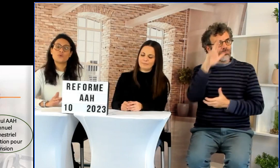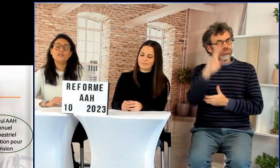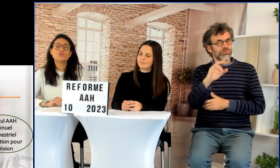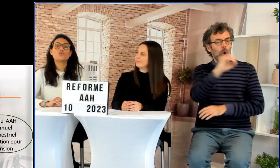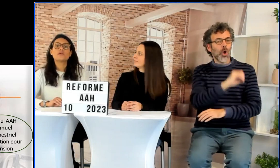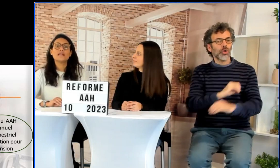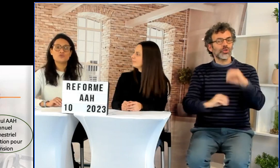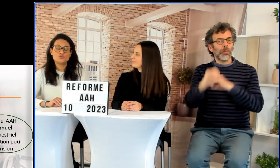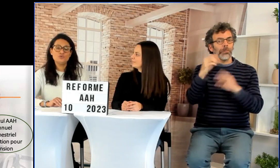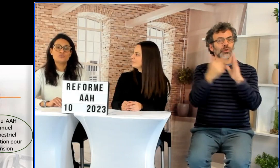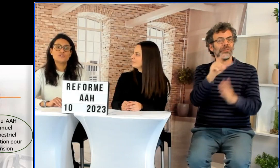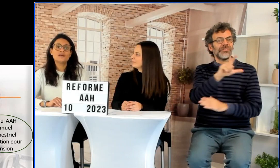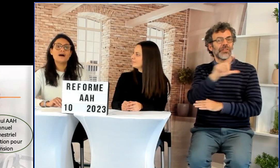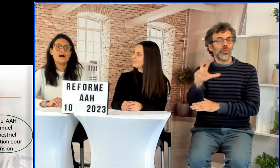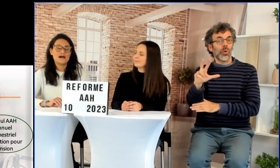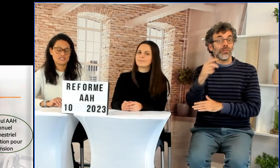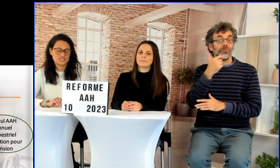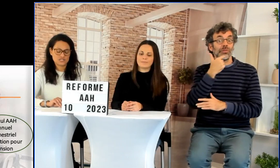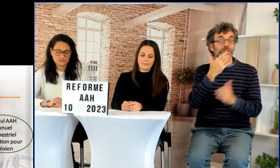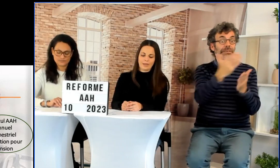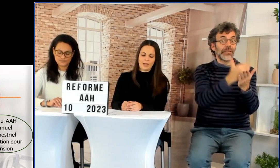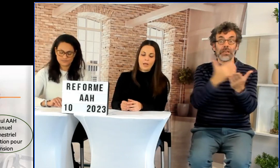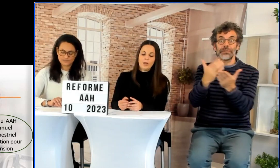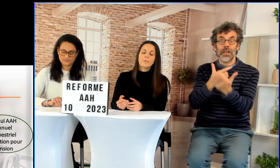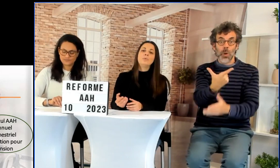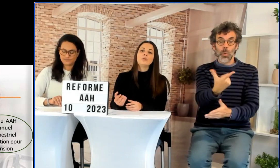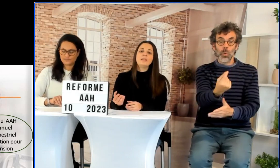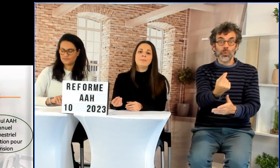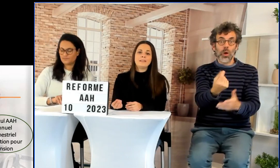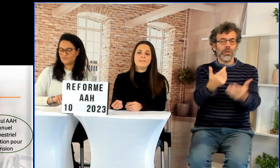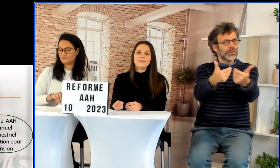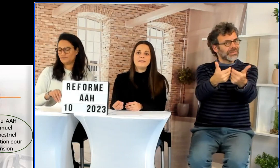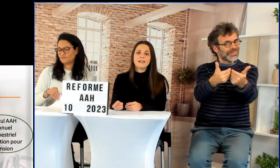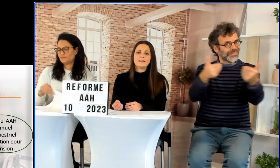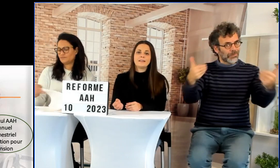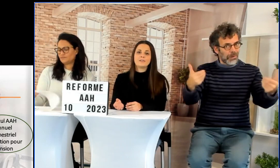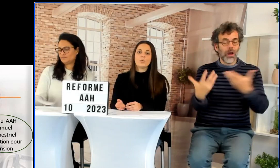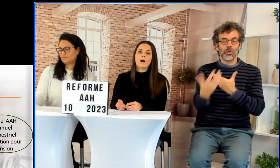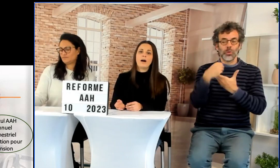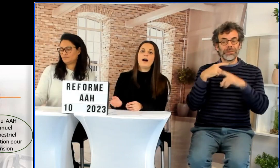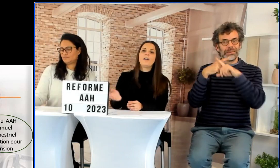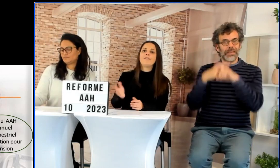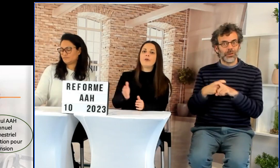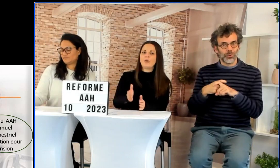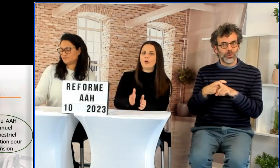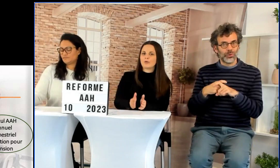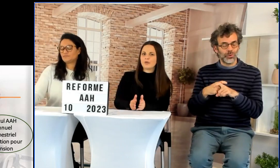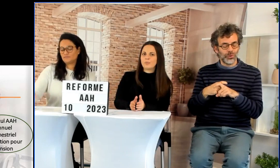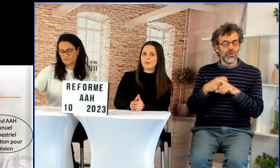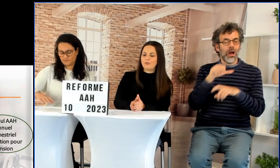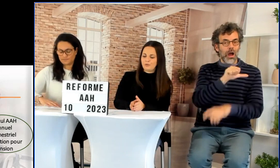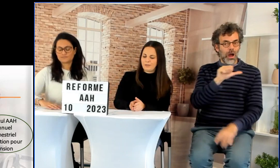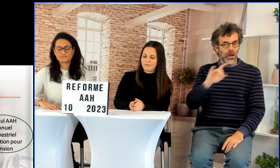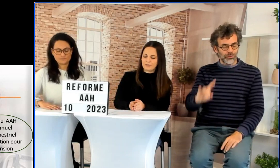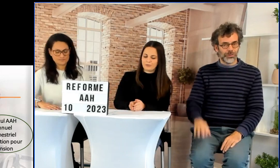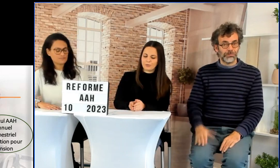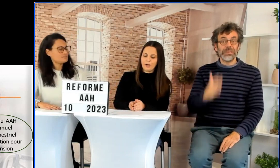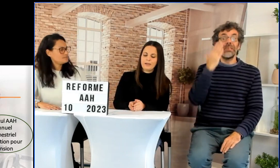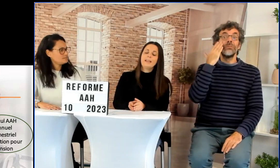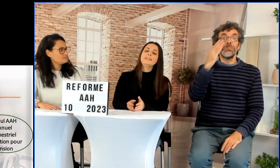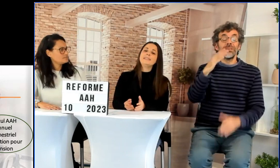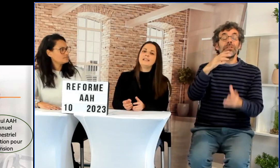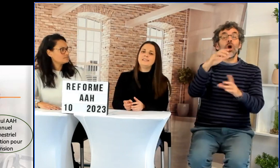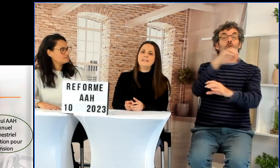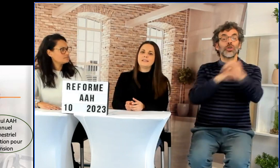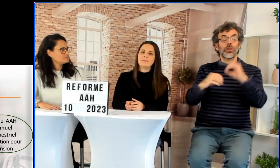votre conjoint dans le calcul de votre AAH. Pour les bénéficiaires d'un droit avant octobre